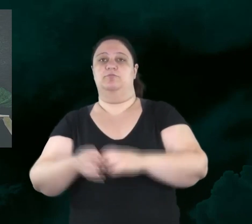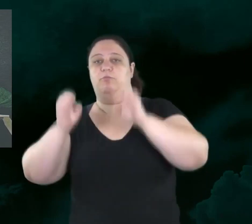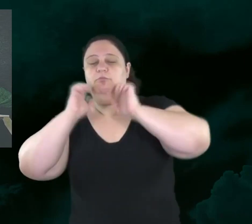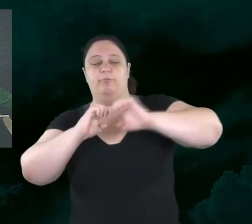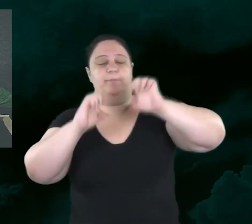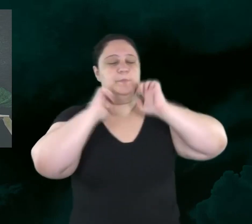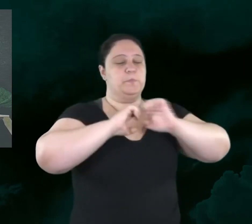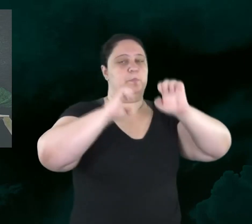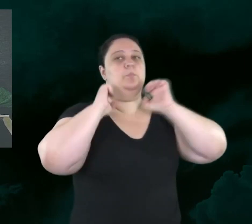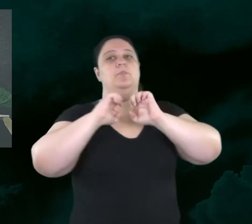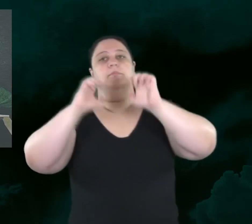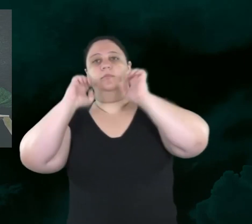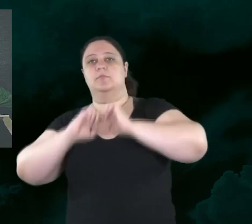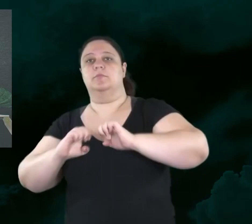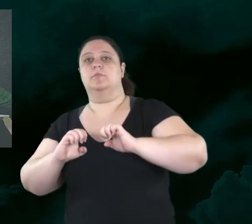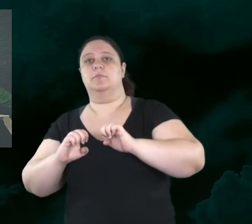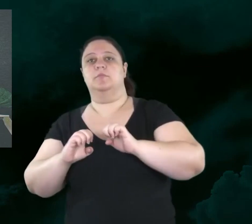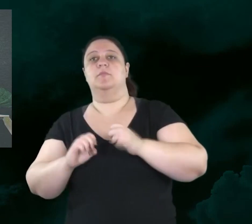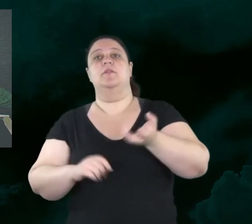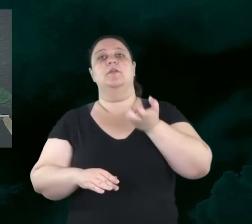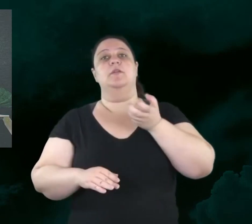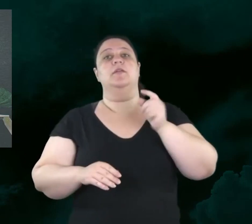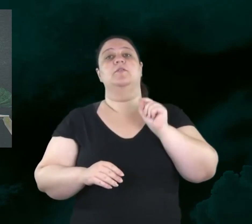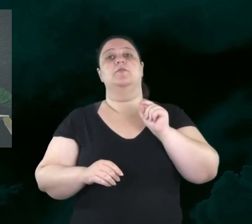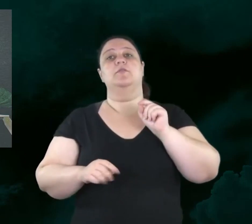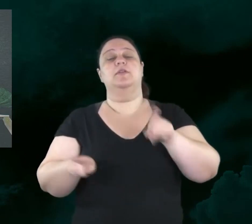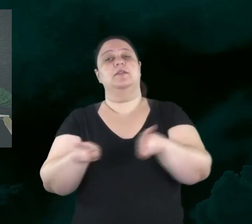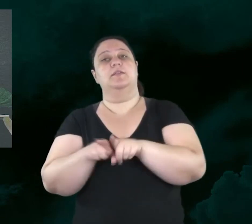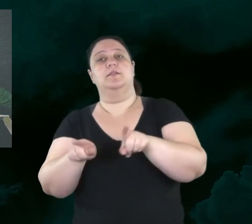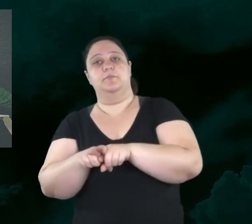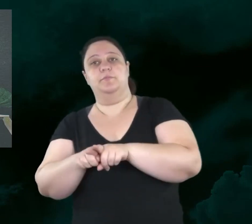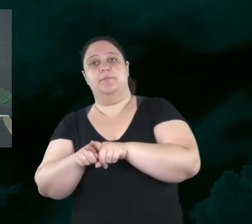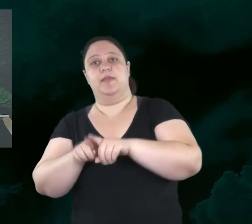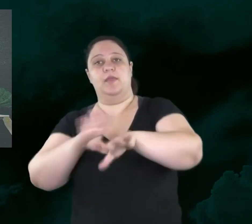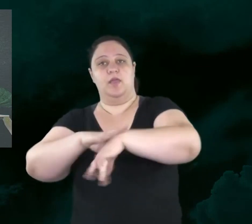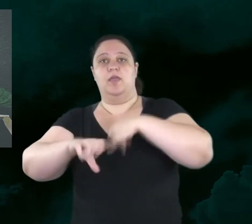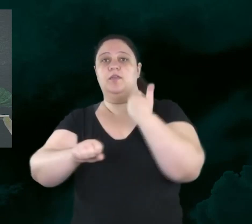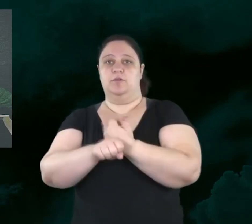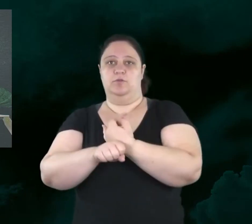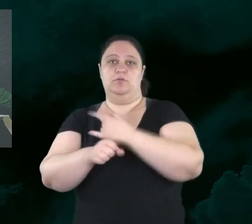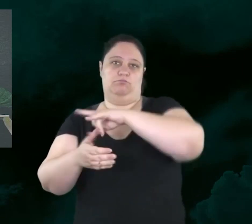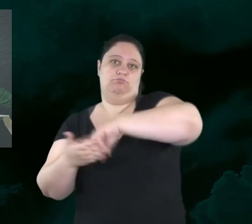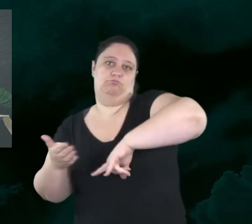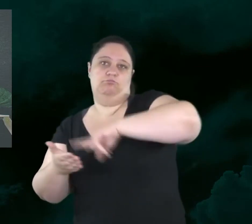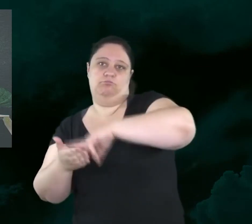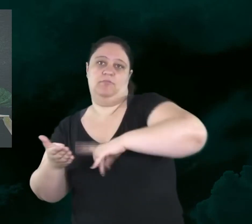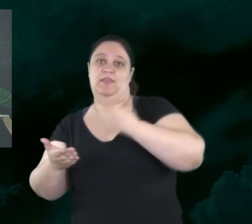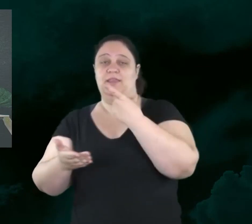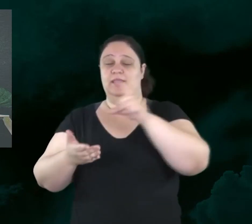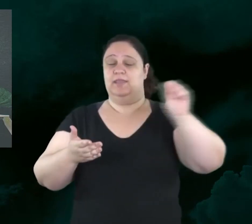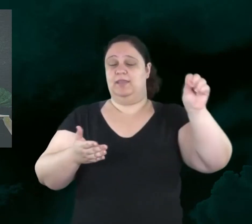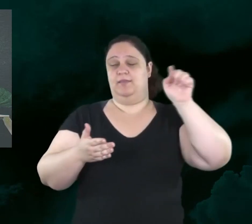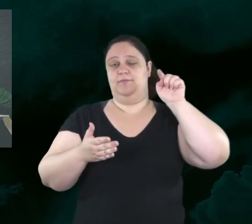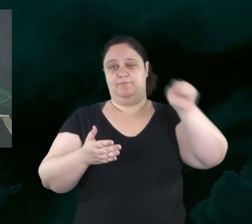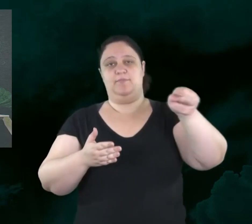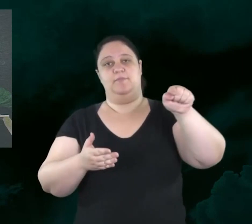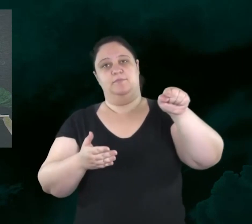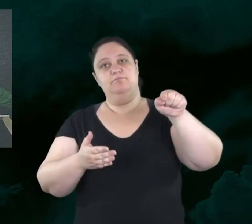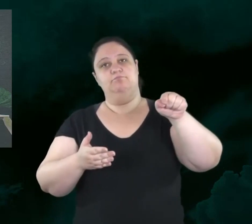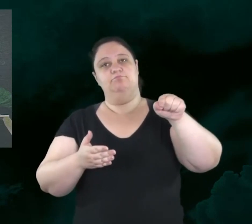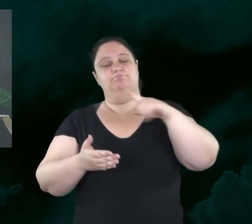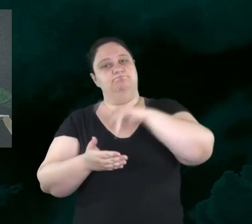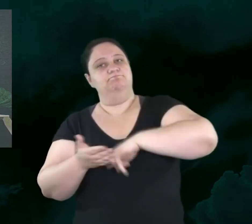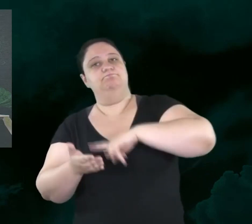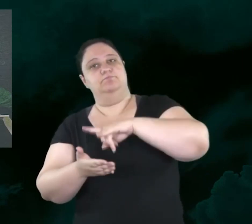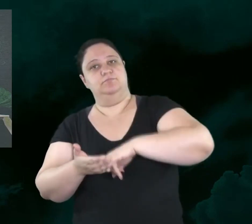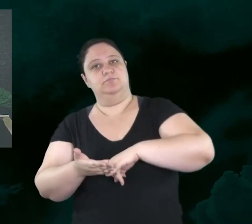Evangelho, para que também o Instituto possa alcançar 100 mil inscritos. Então peça